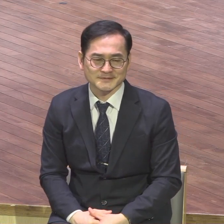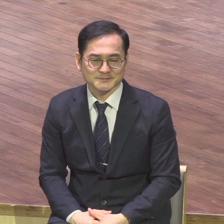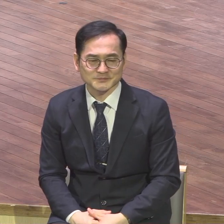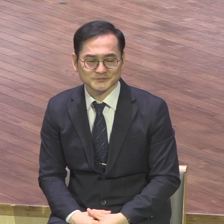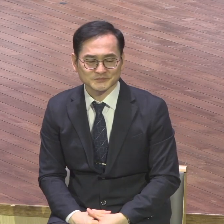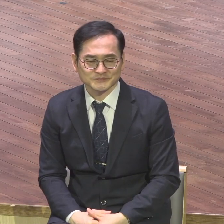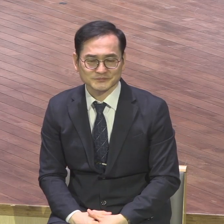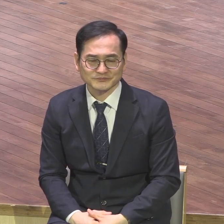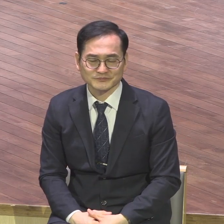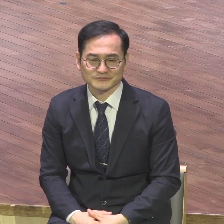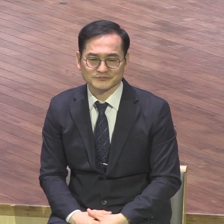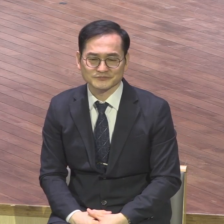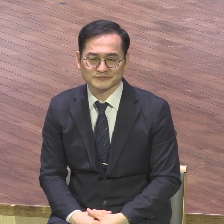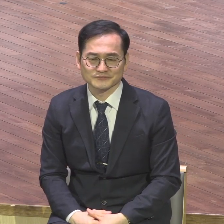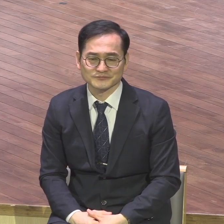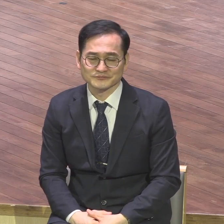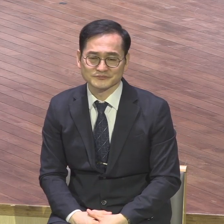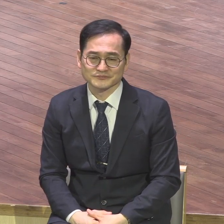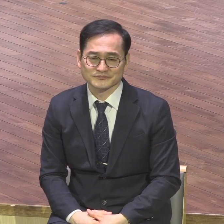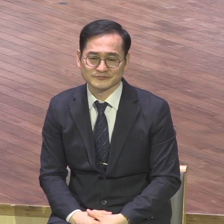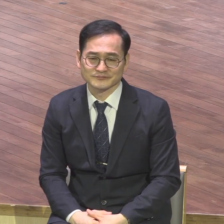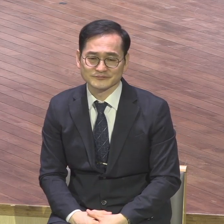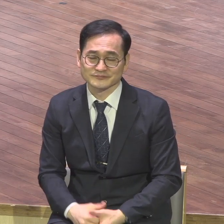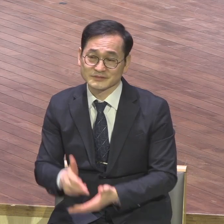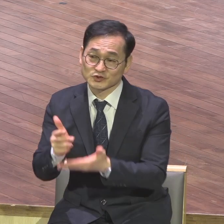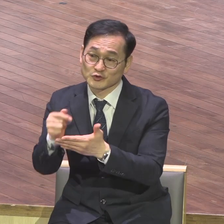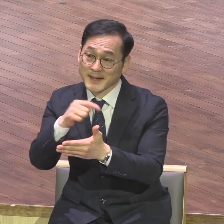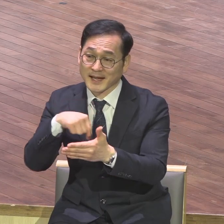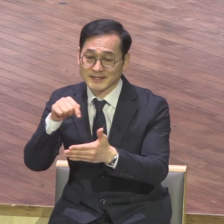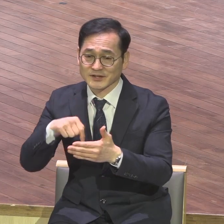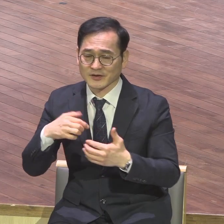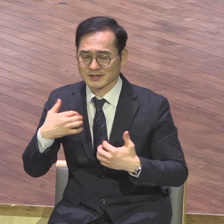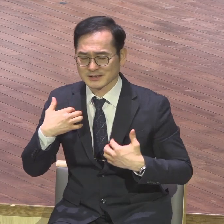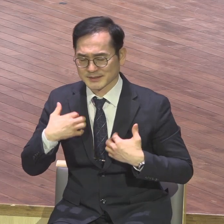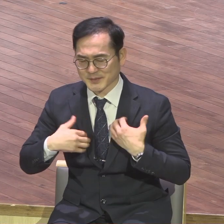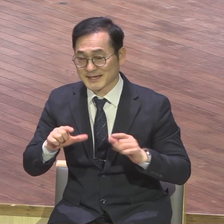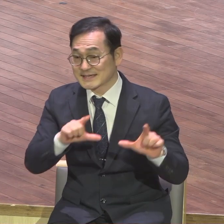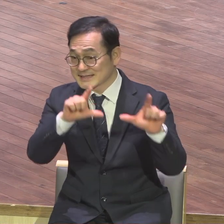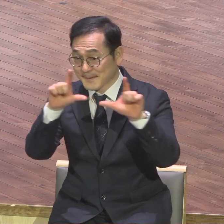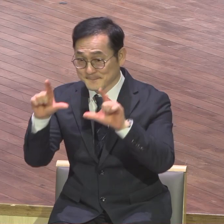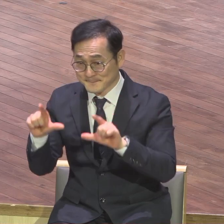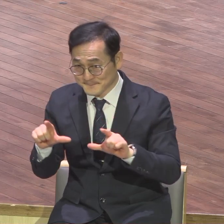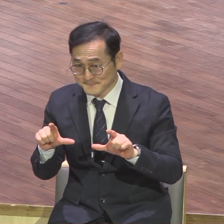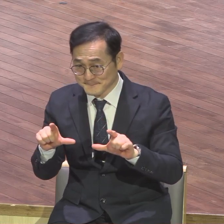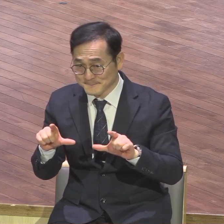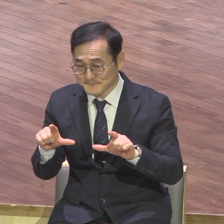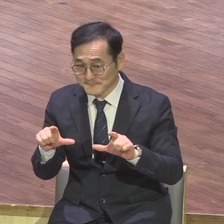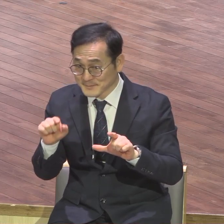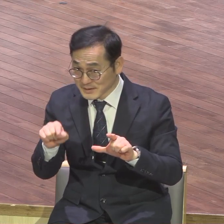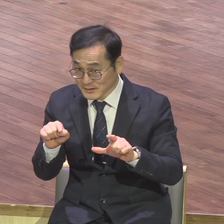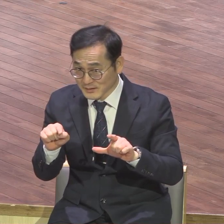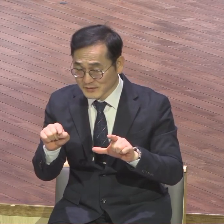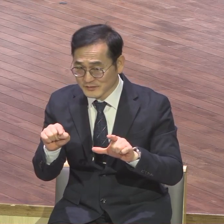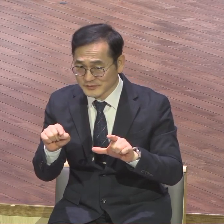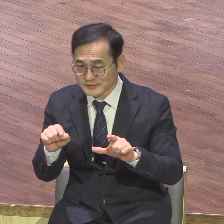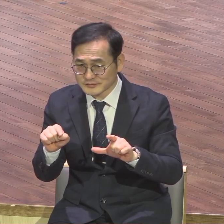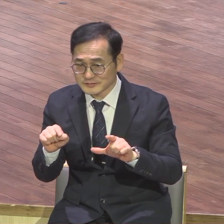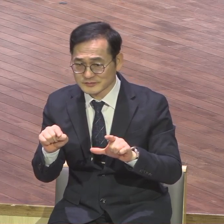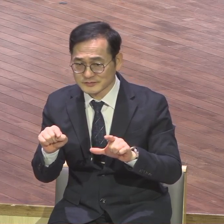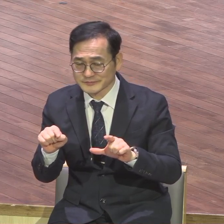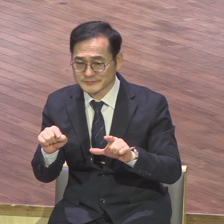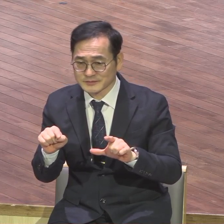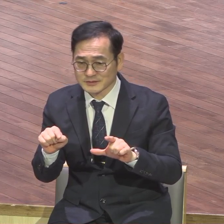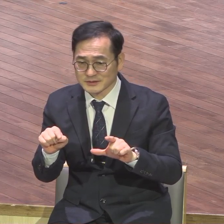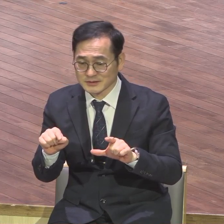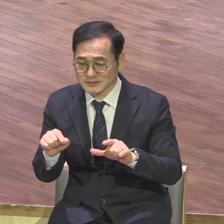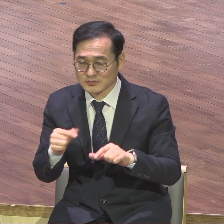이렇게 주 안에서요 기뻐하는 삶을 살기 위해서 중요한 것인데 그것이 바로 뭐요? 삶과 할 것과